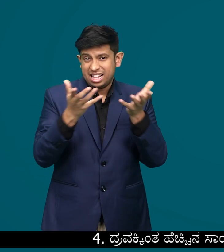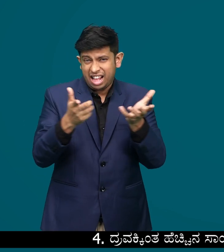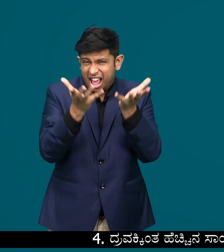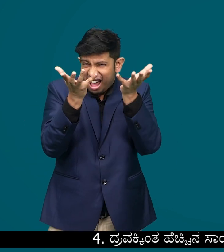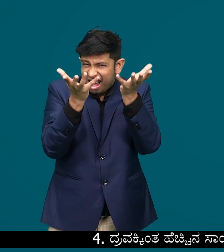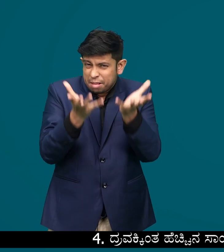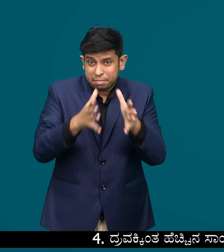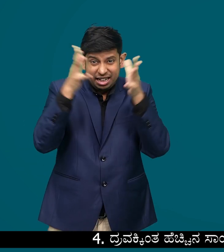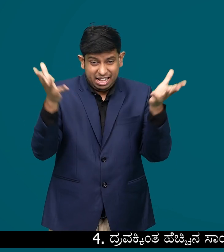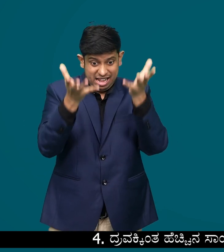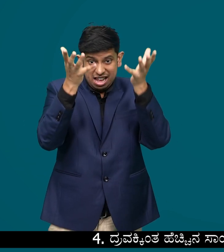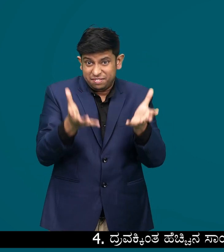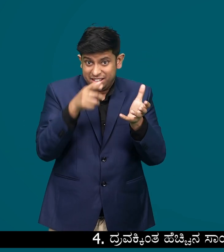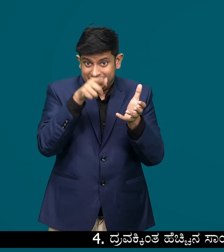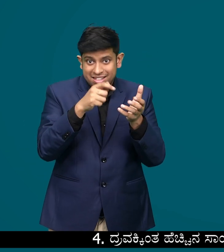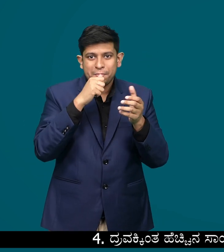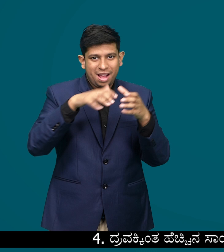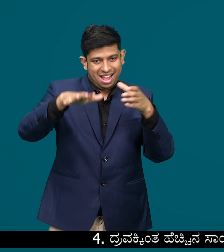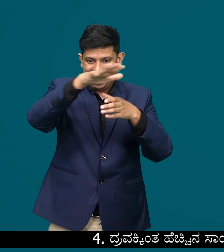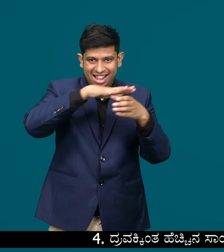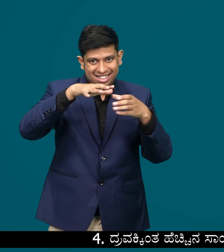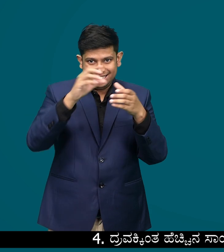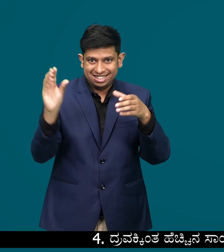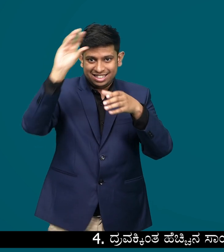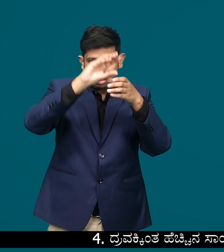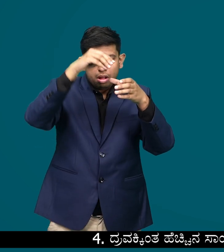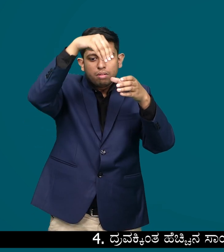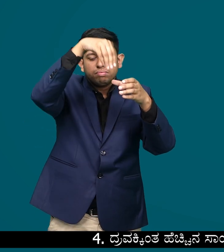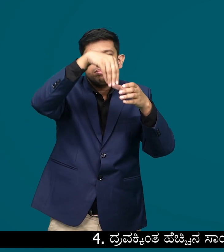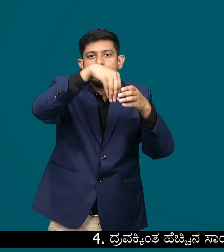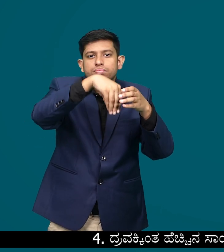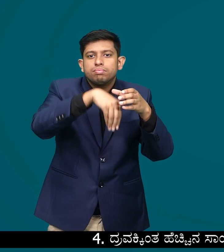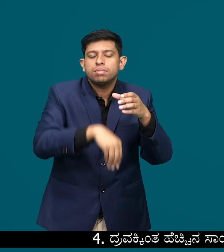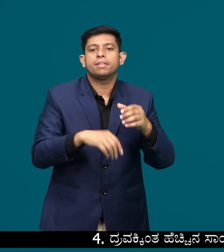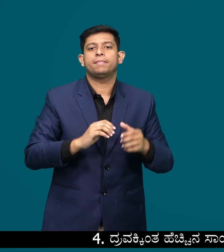4. ದ್ರವಕ್ಕಿಂತ ಹೆಚ್ಚಿನ ಸಾಂದ್ರತೆಯ ವಸ್ತುಗಳು ದ್ರವದಲ್ಲಿ ಮುಳುಗುತ್ತವೆ.